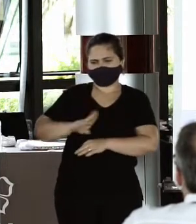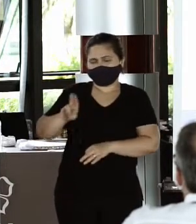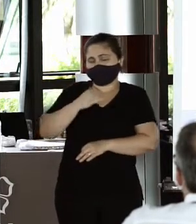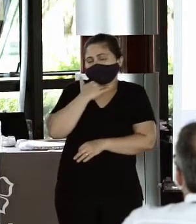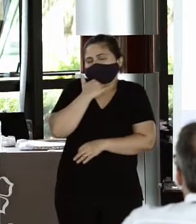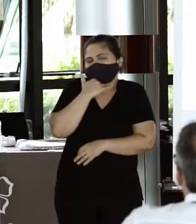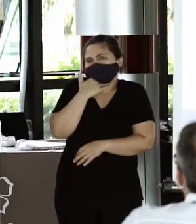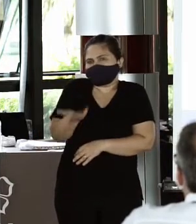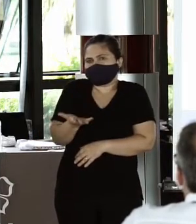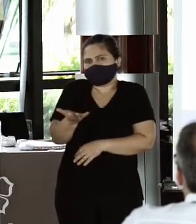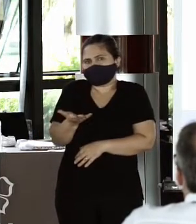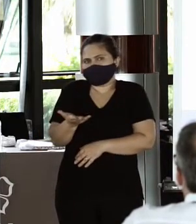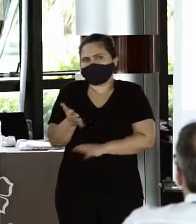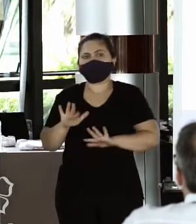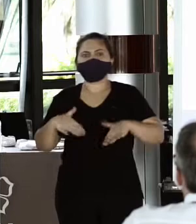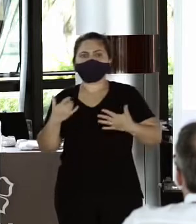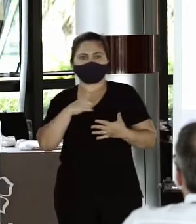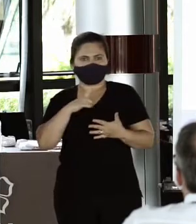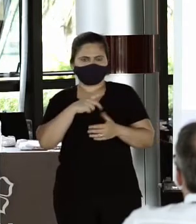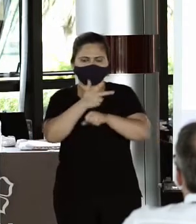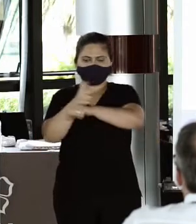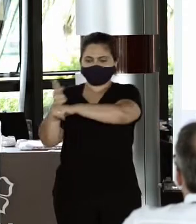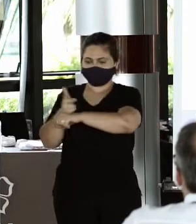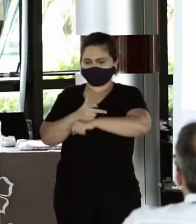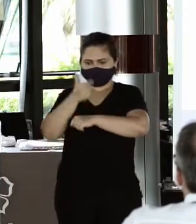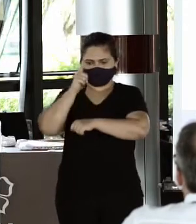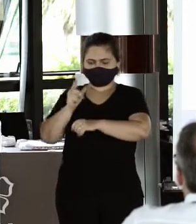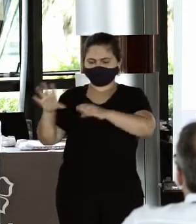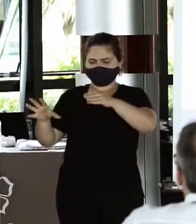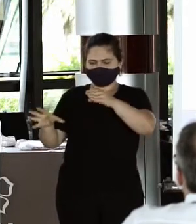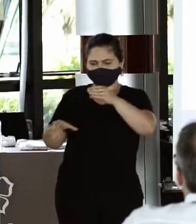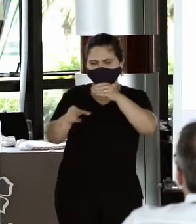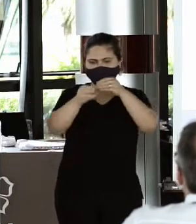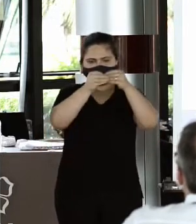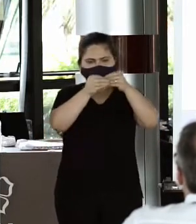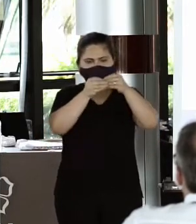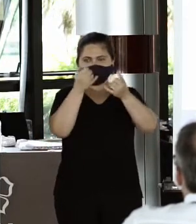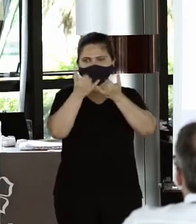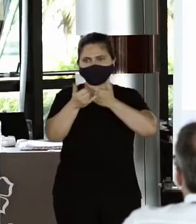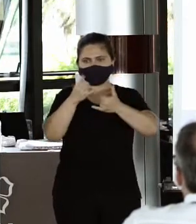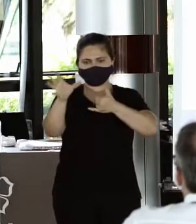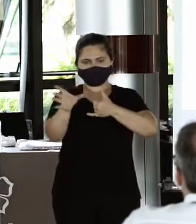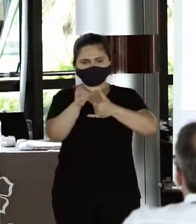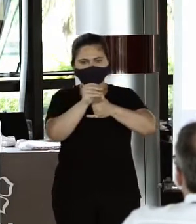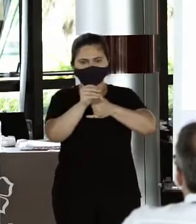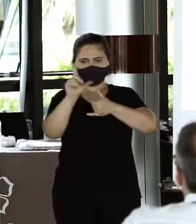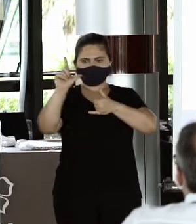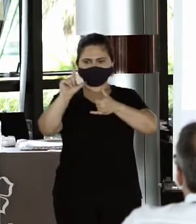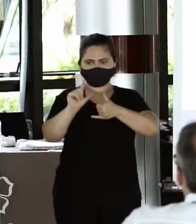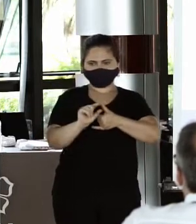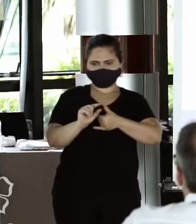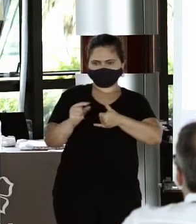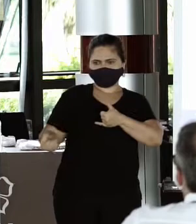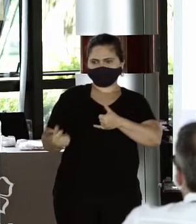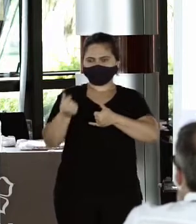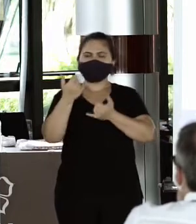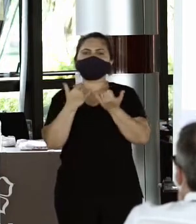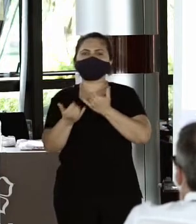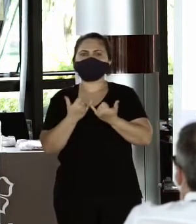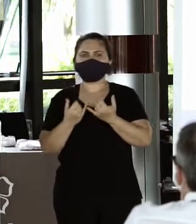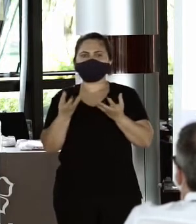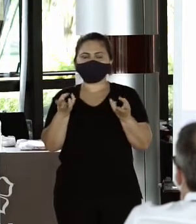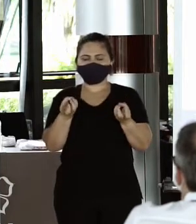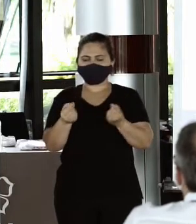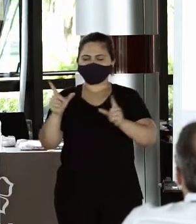adiantar. Tá? Existem câmeras que a gente consegue acoplar lentes, por exemplo, e diminuir o valor do IFOV. Por quê?